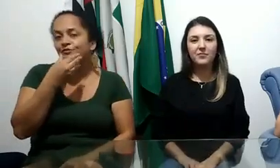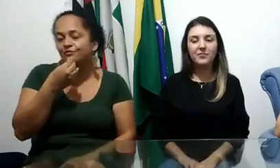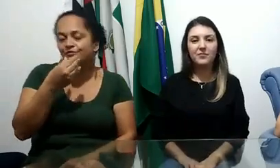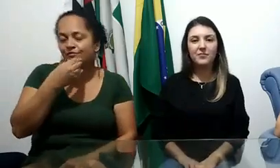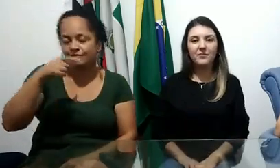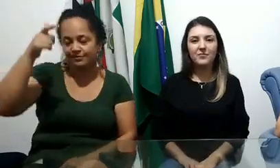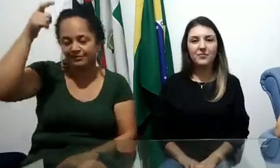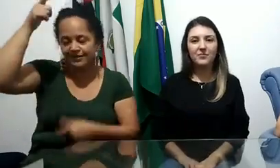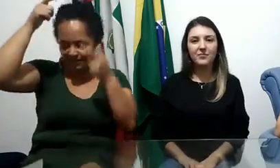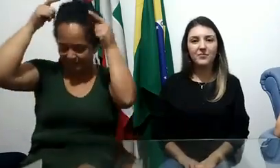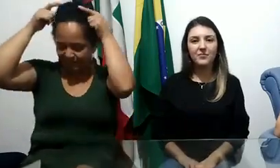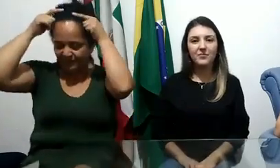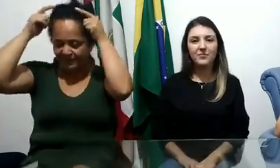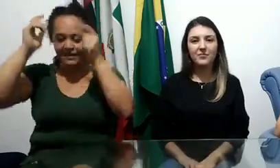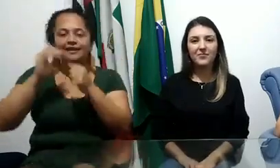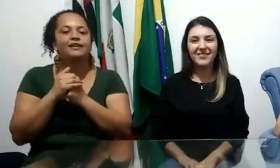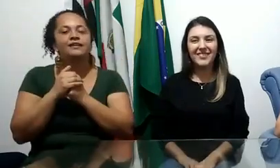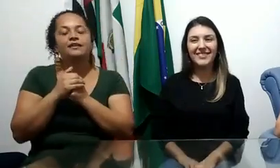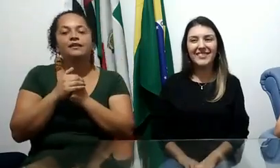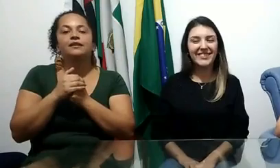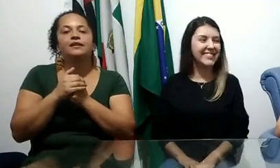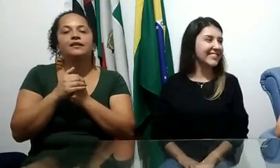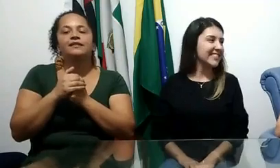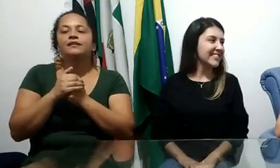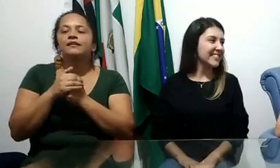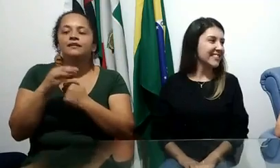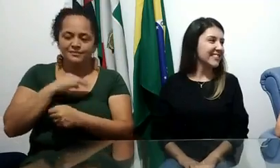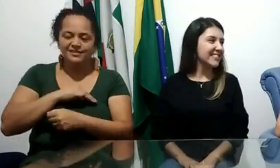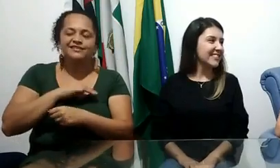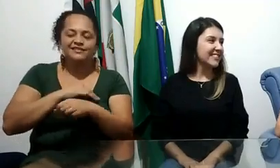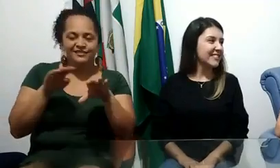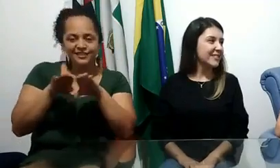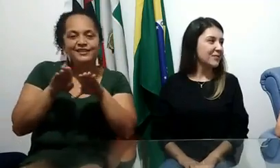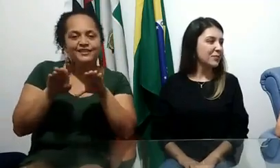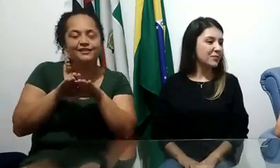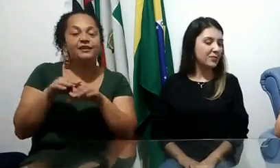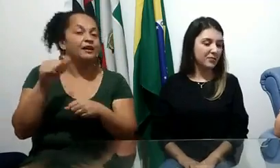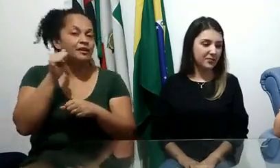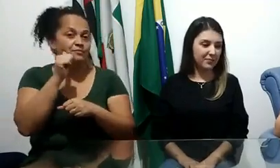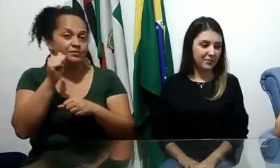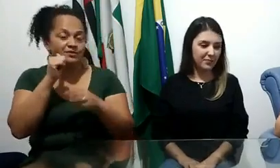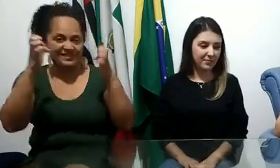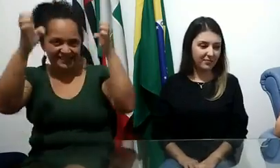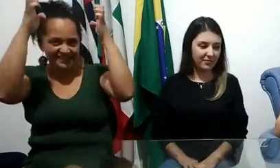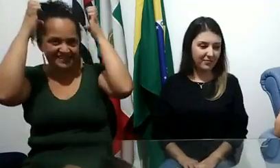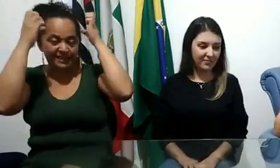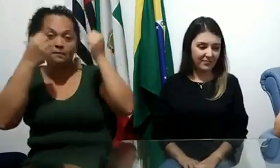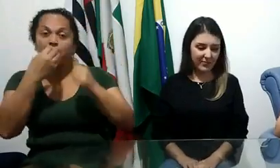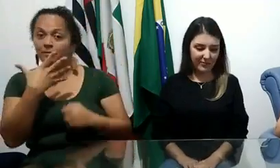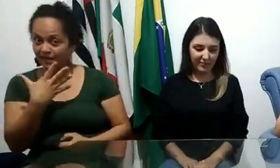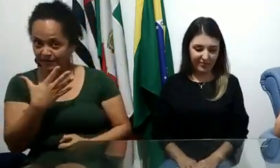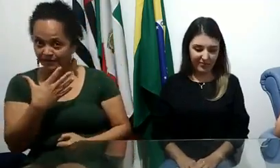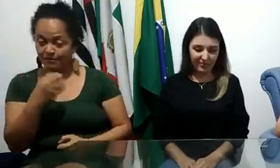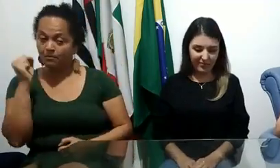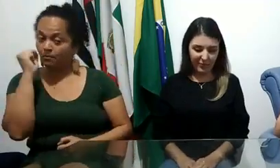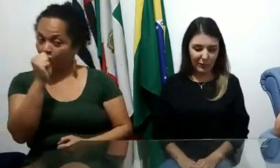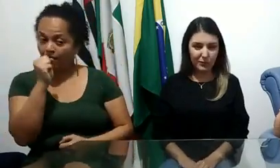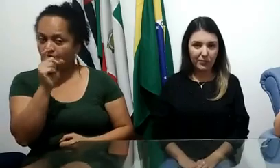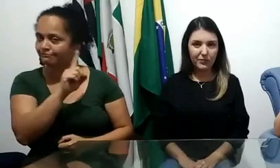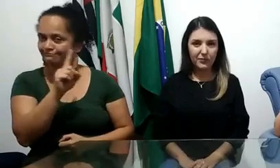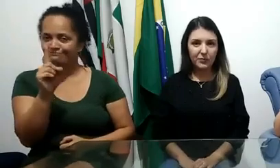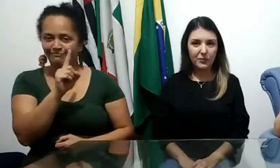misericórdia, ela ficou bem, não matou, não aconteceu nada. Mas teve outra coisa que nós podemos